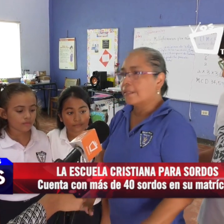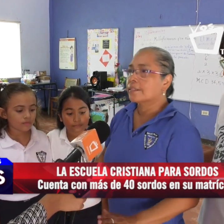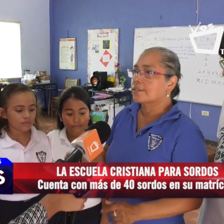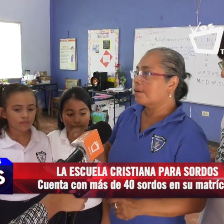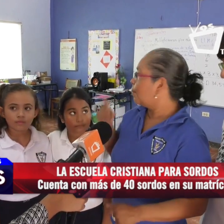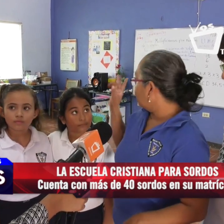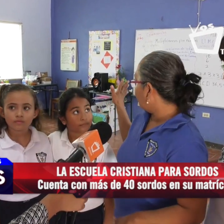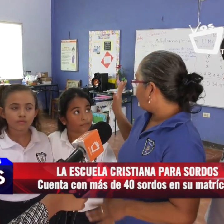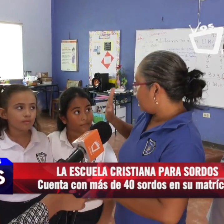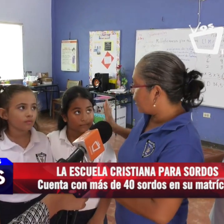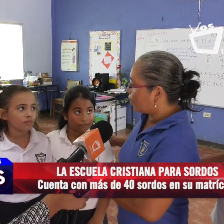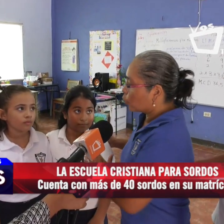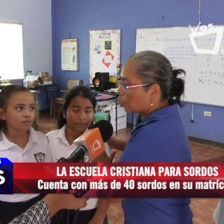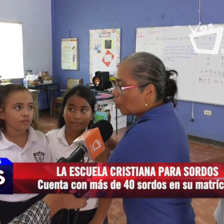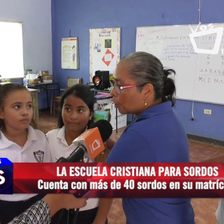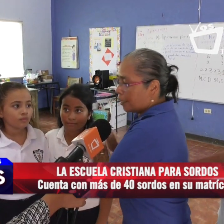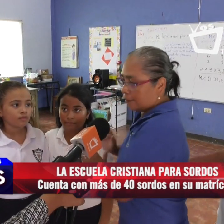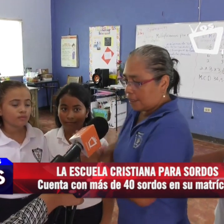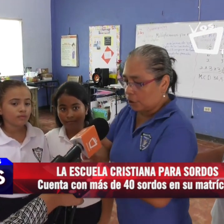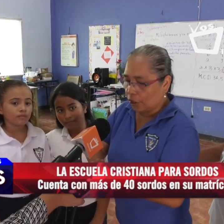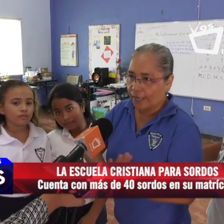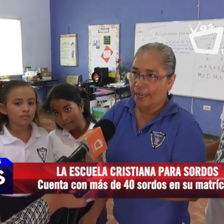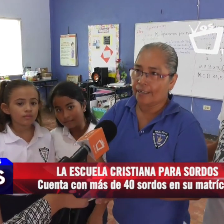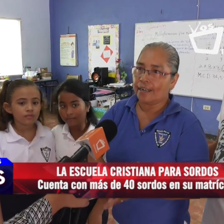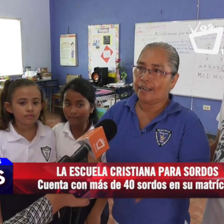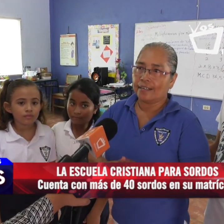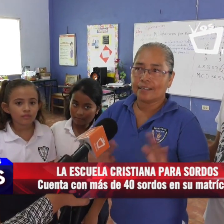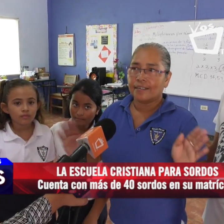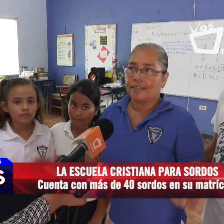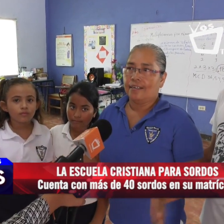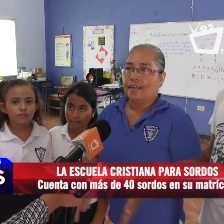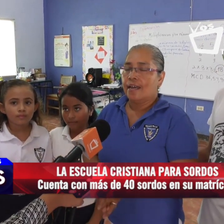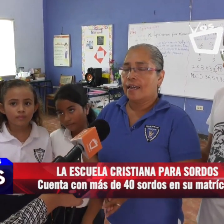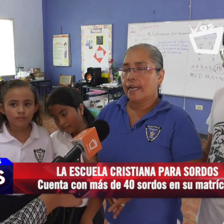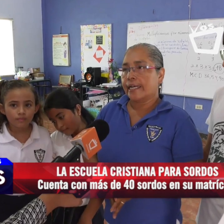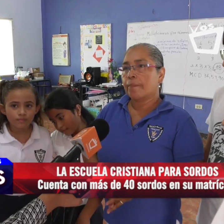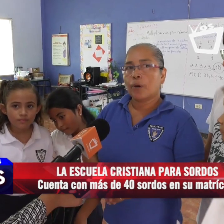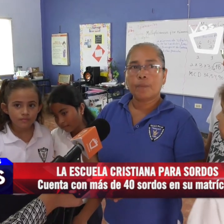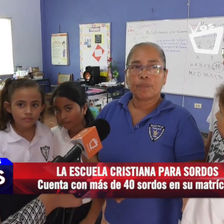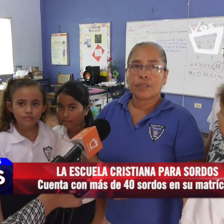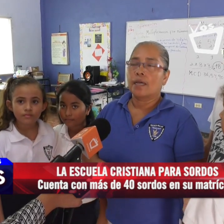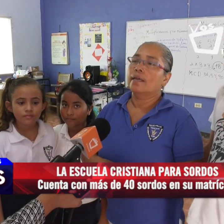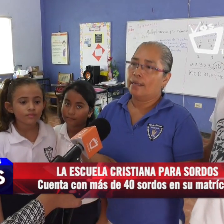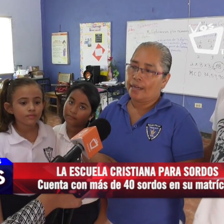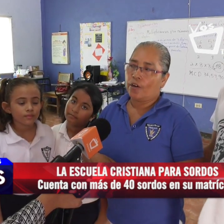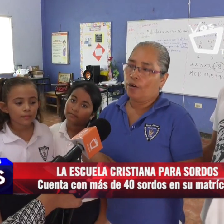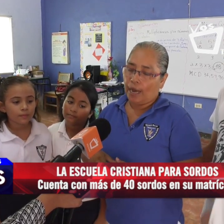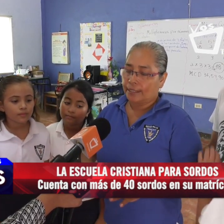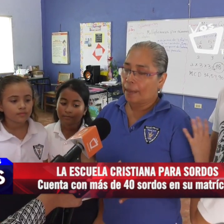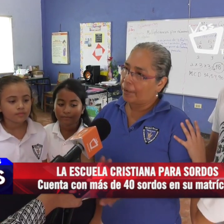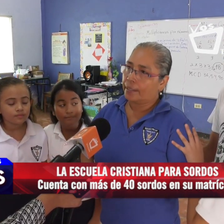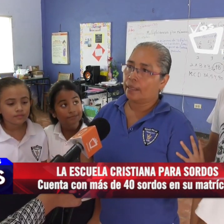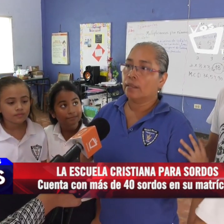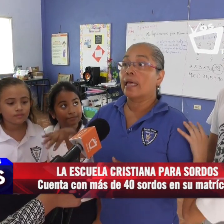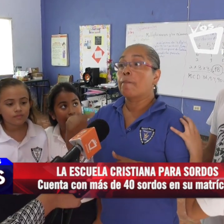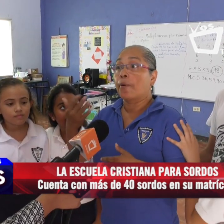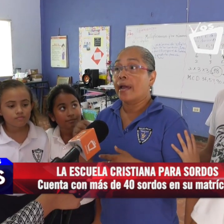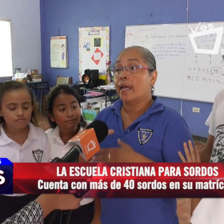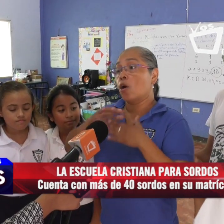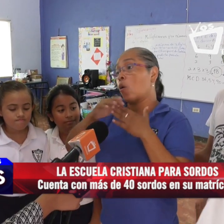piso, o ahí que ellos toquen, que toquen el equipo, y ellos así aprenden, después ellos